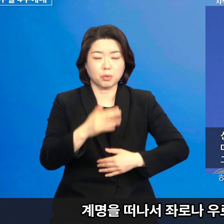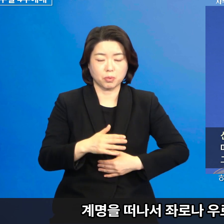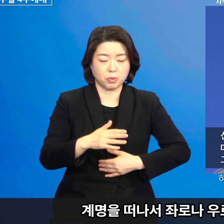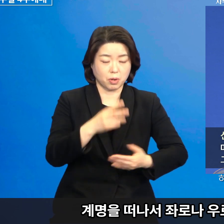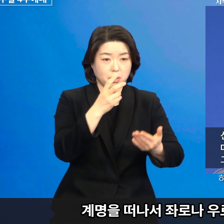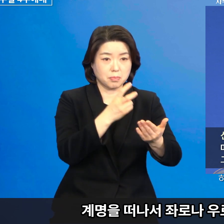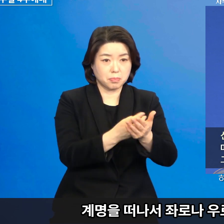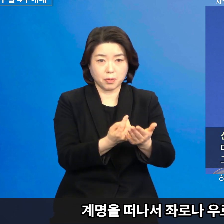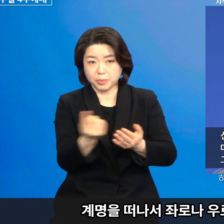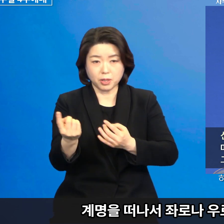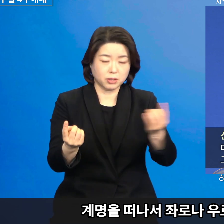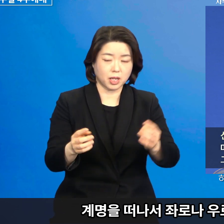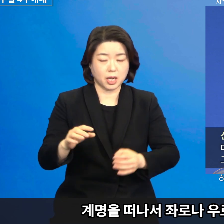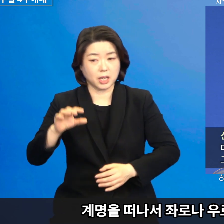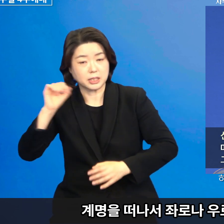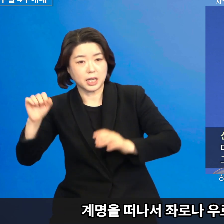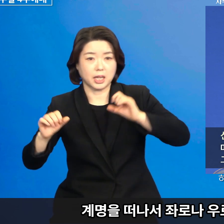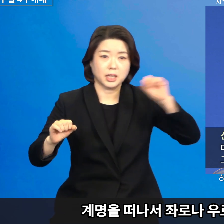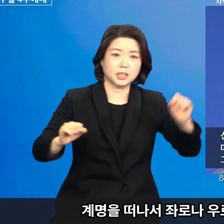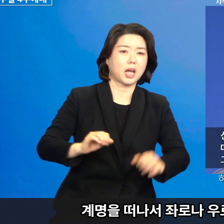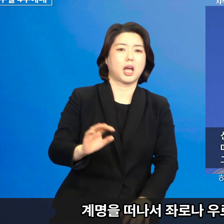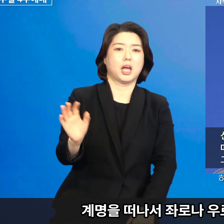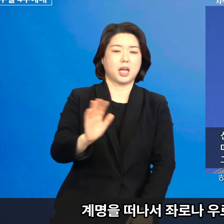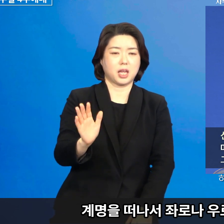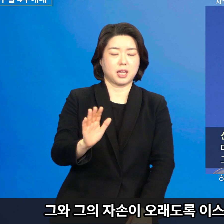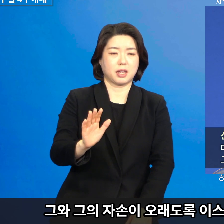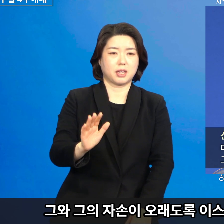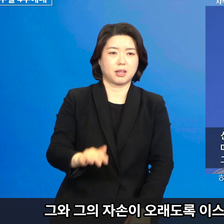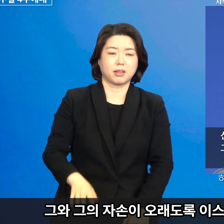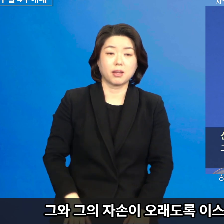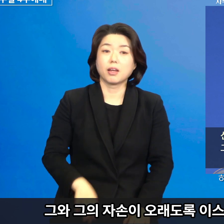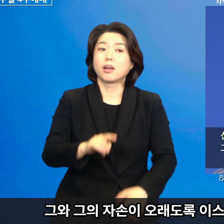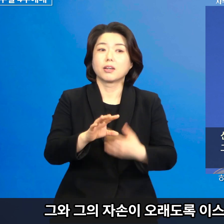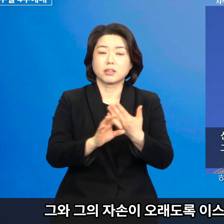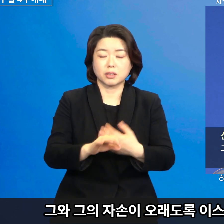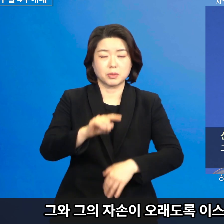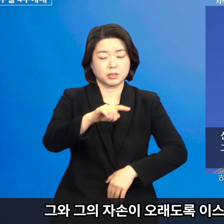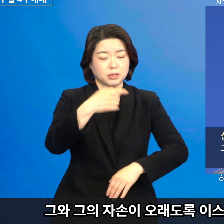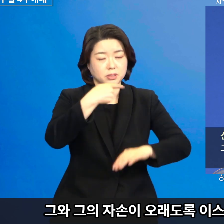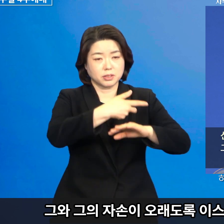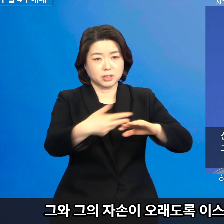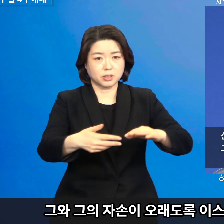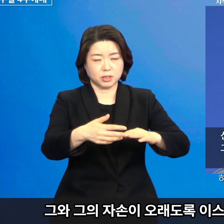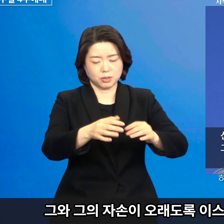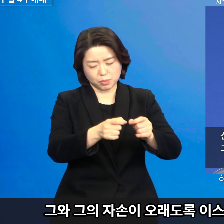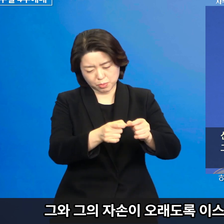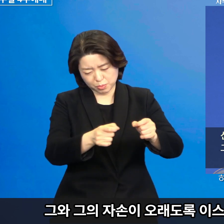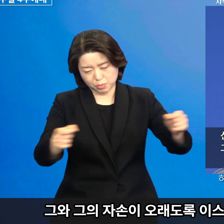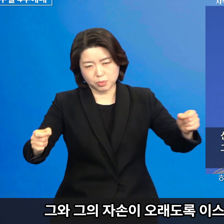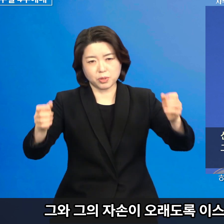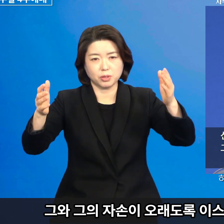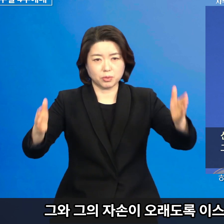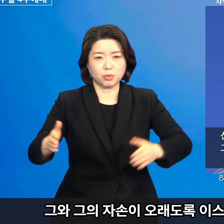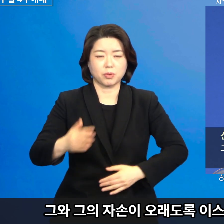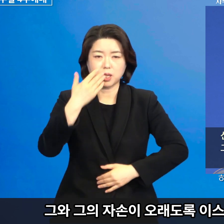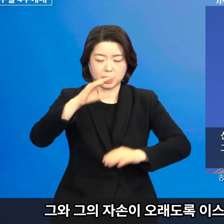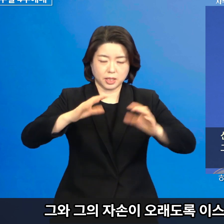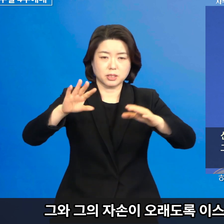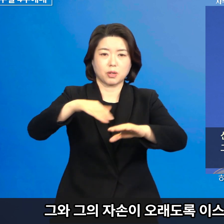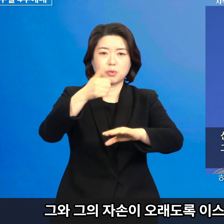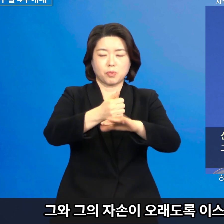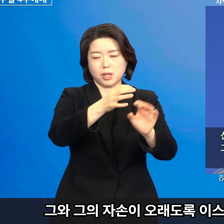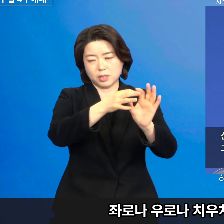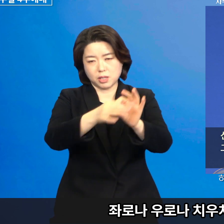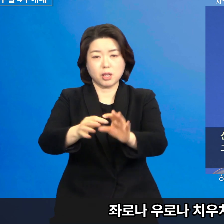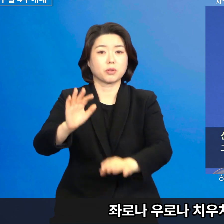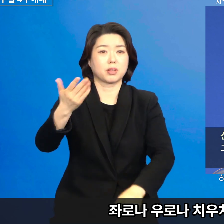좌로나 우로나 치우치지도 않으면 그와 그의 자손이 오래도록 이스라엘의 왕위에 앉게 될